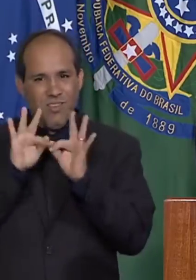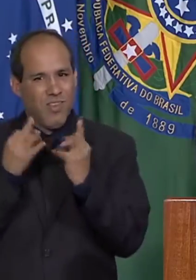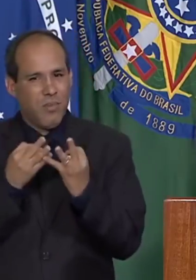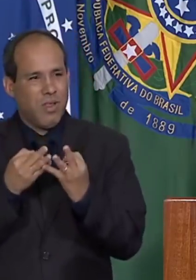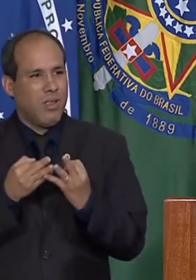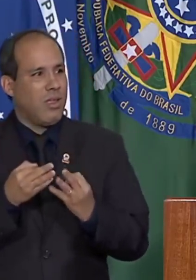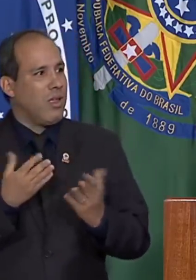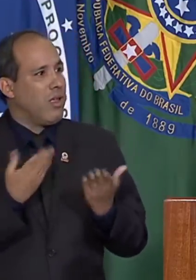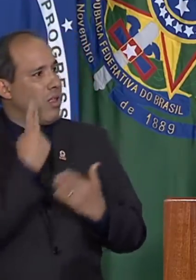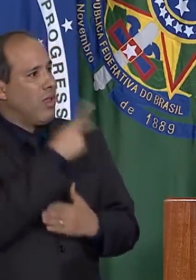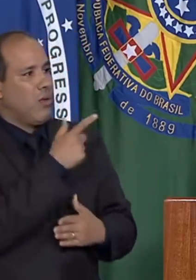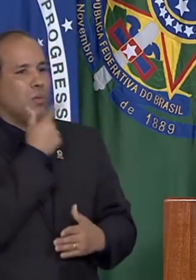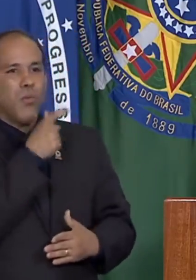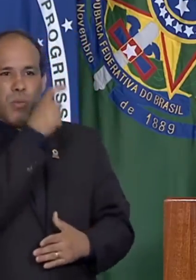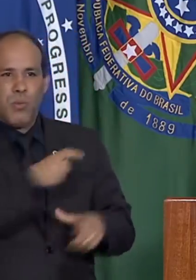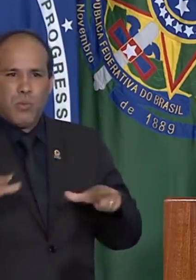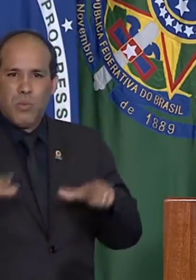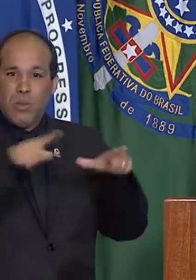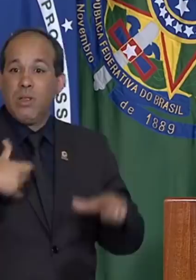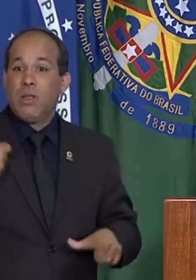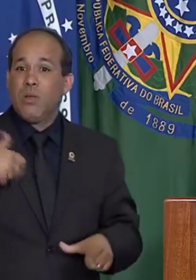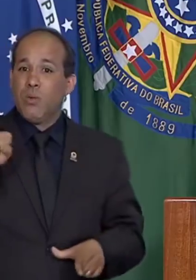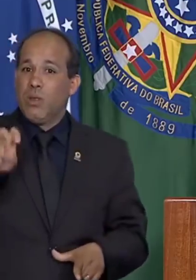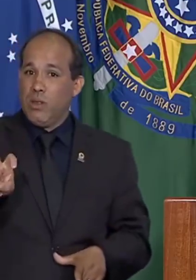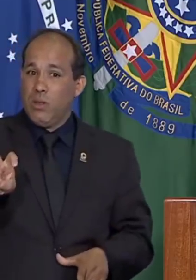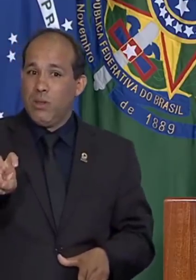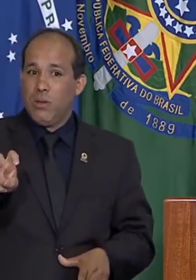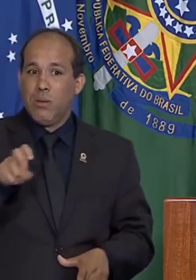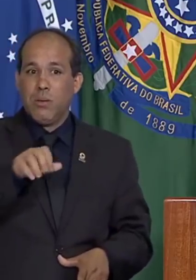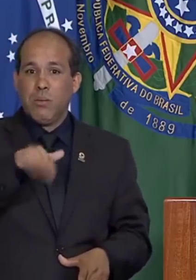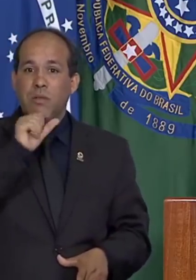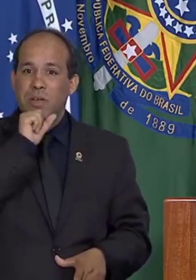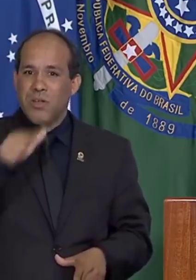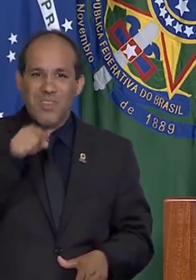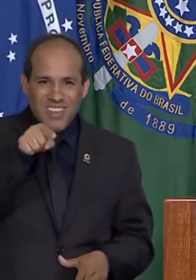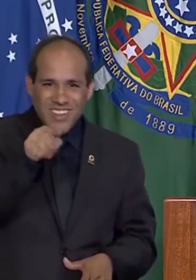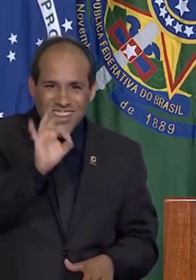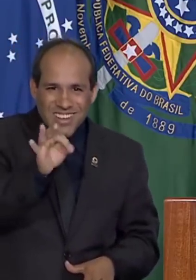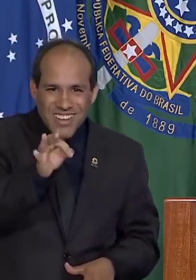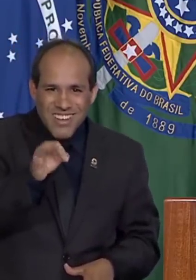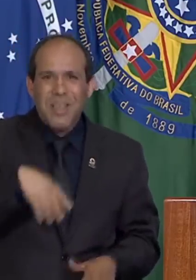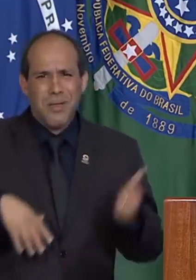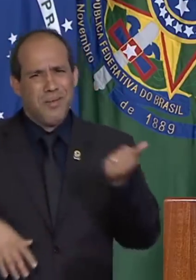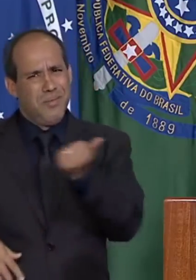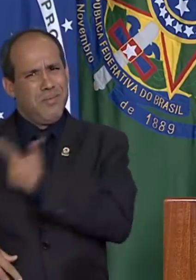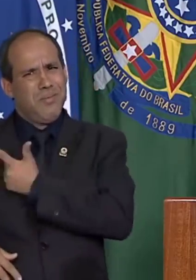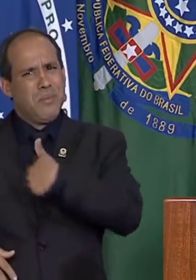que esse senhor, que agora entreguei o título para ele, com 85 anos, mais velho que o senhor, João Helena. Muito,